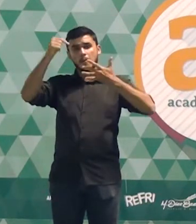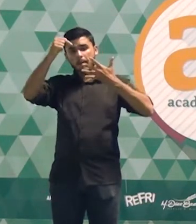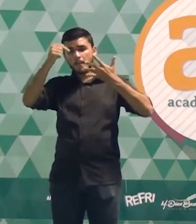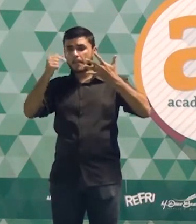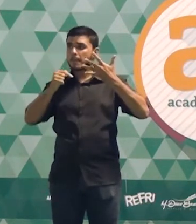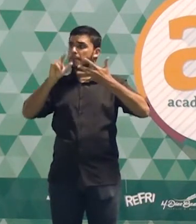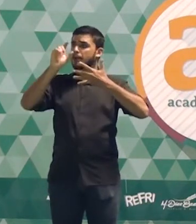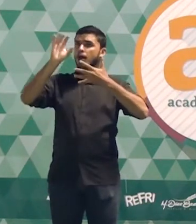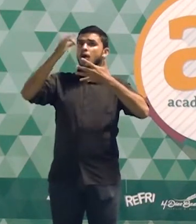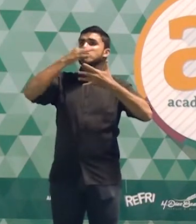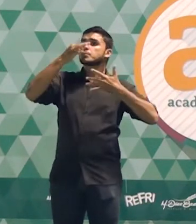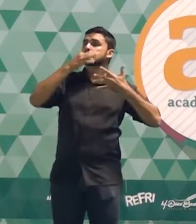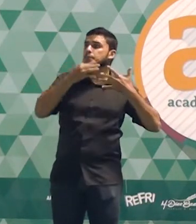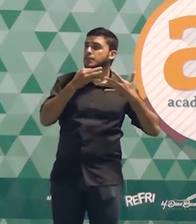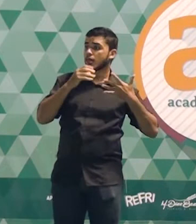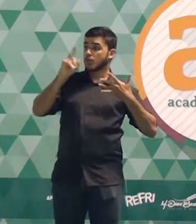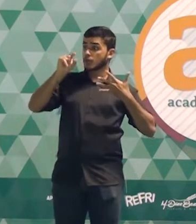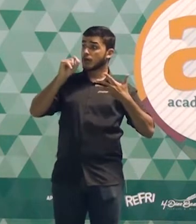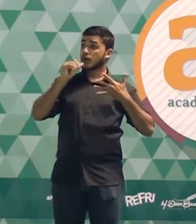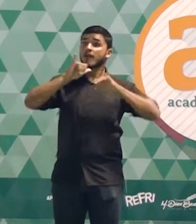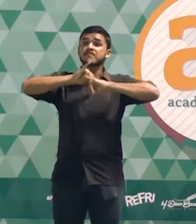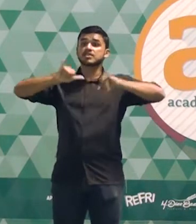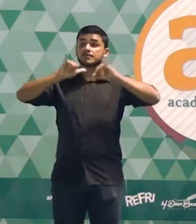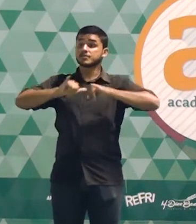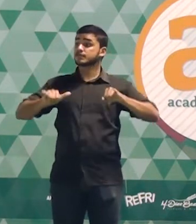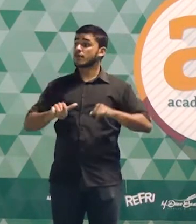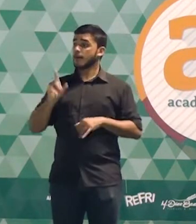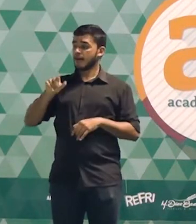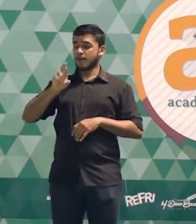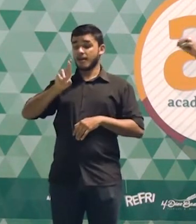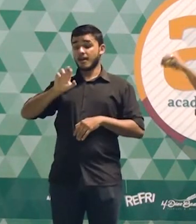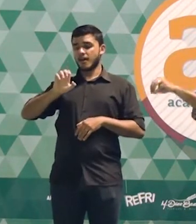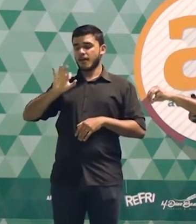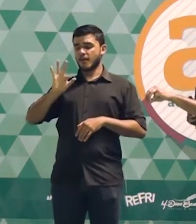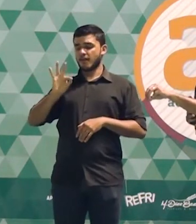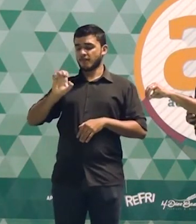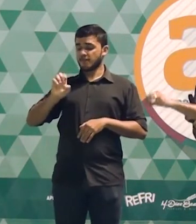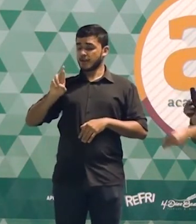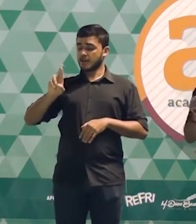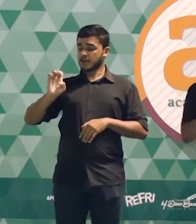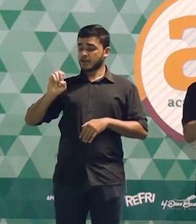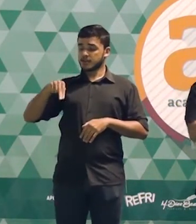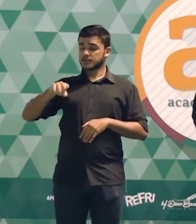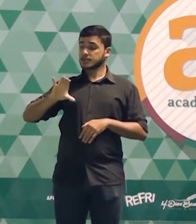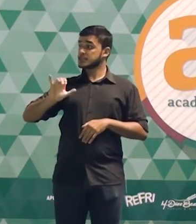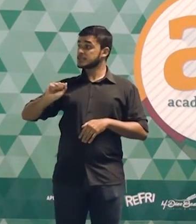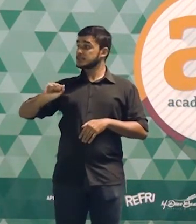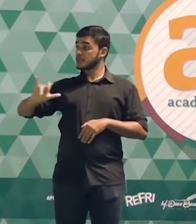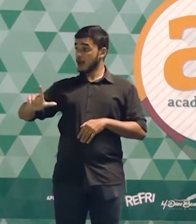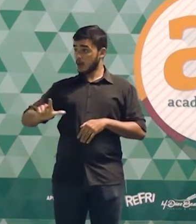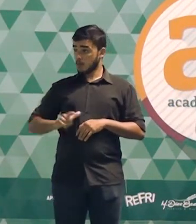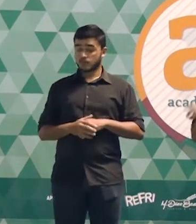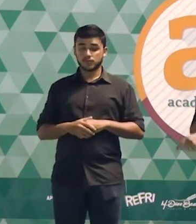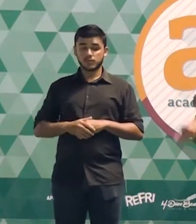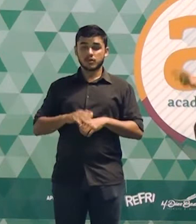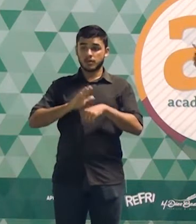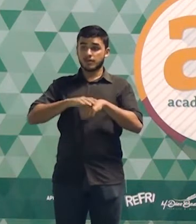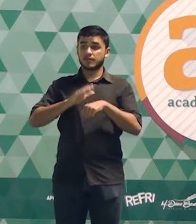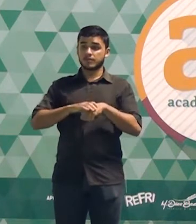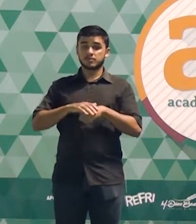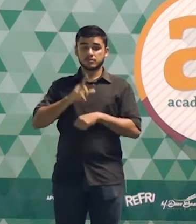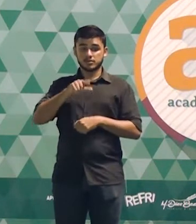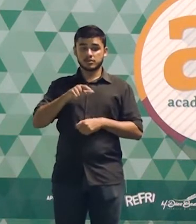texto se torna. Tudo bem? Quando o texto focaliza a informação, o texto está adquirindo uma coisa